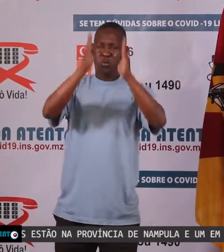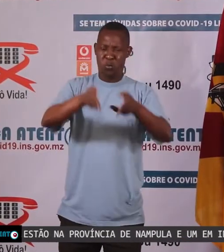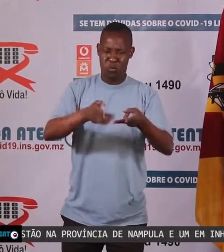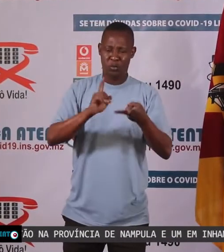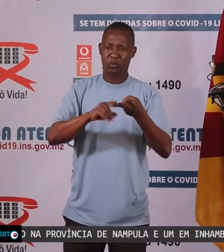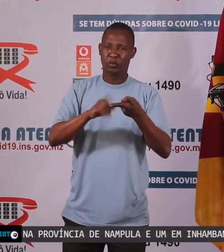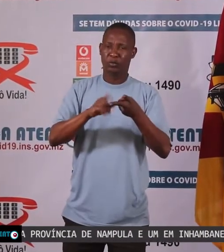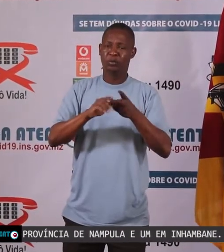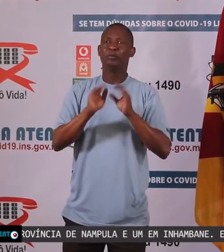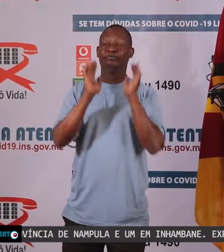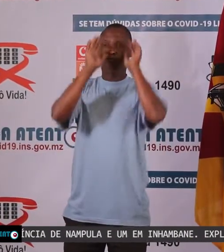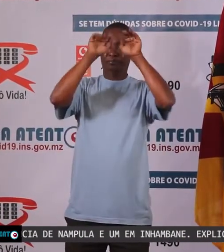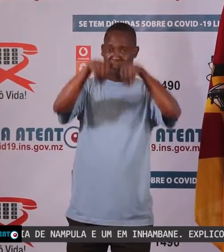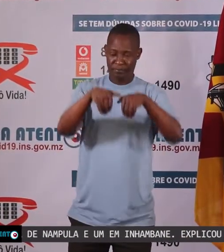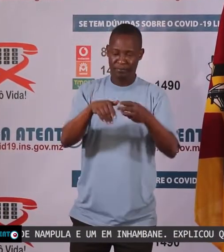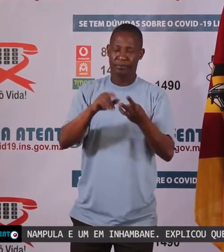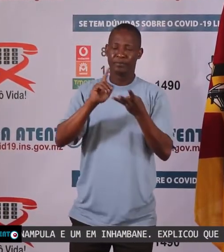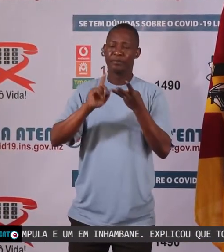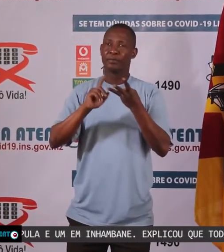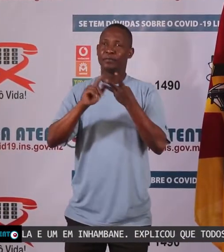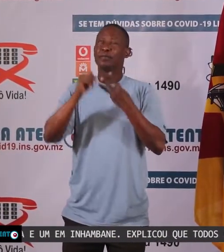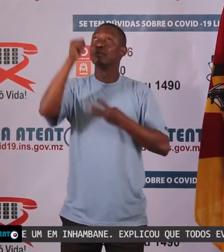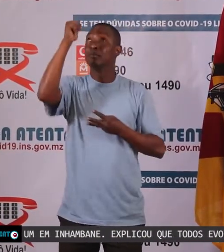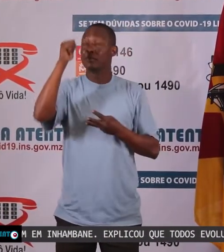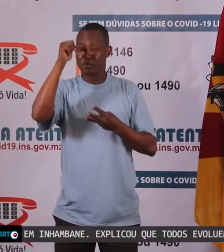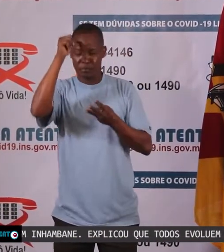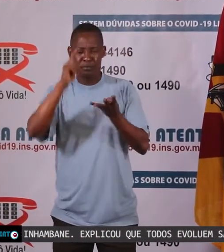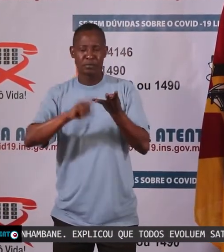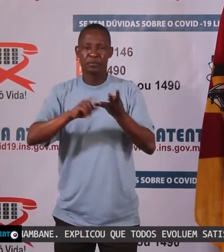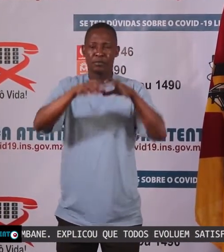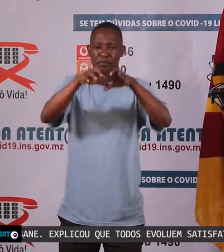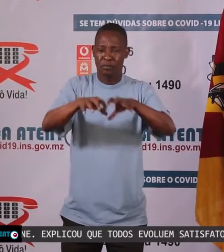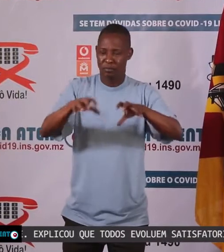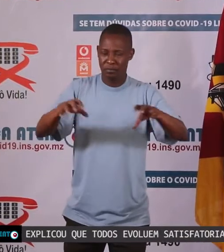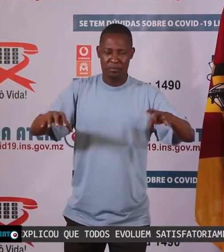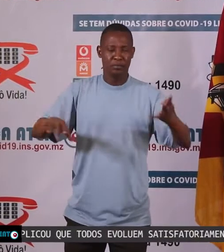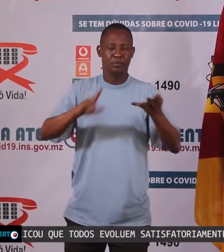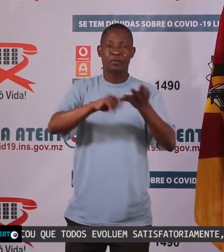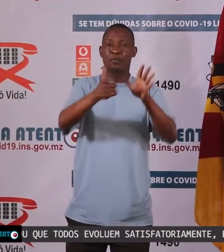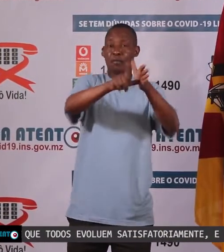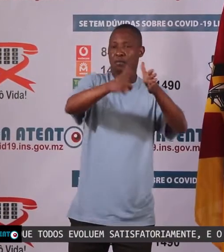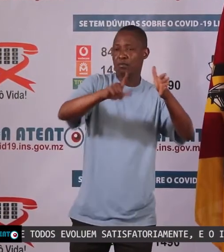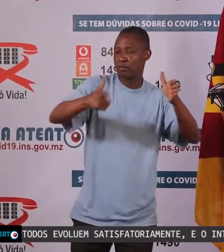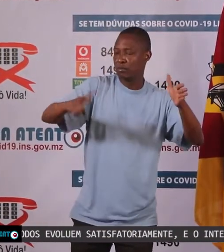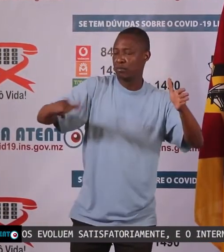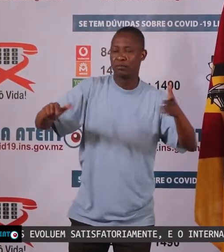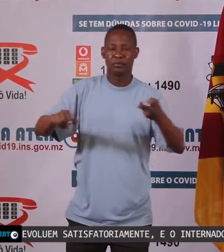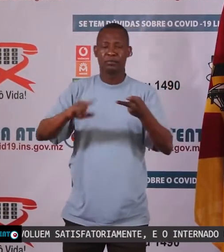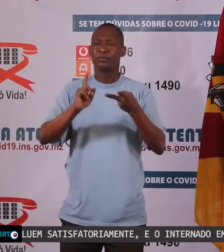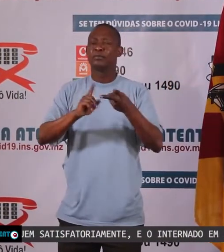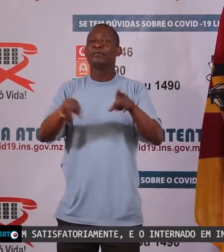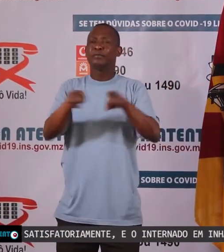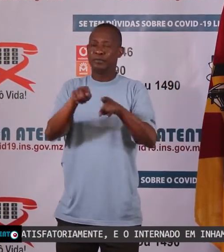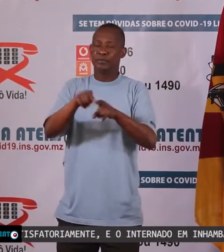transportes coletivos de passageiros, nos mercados, nos supermercados e também nos